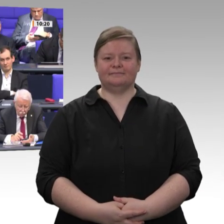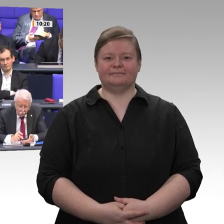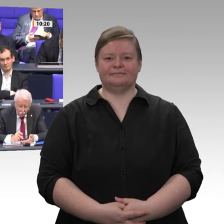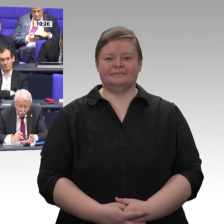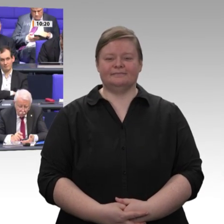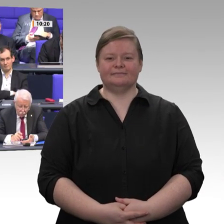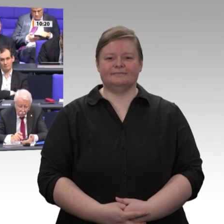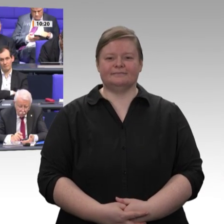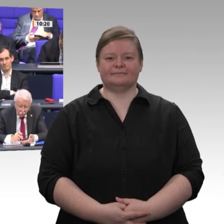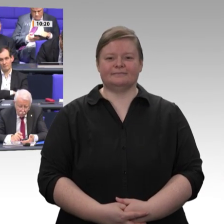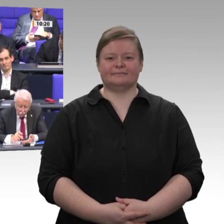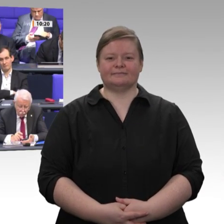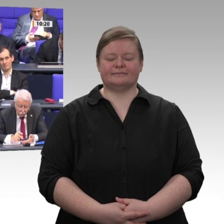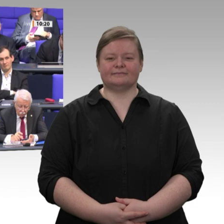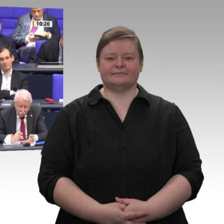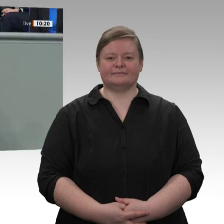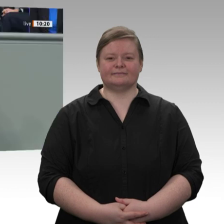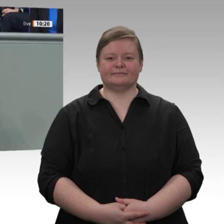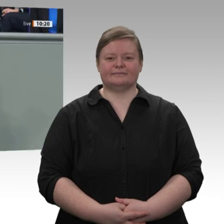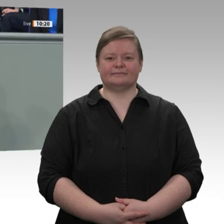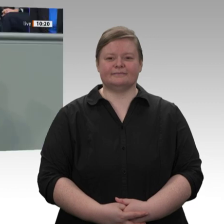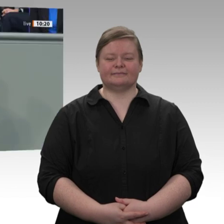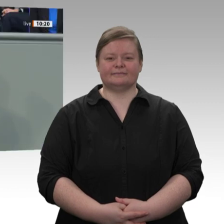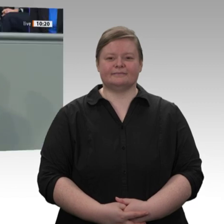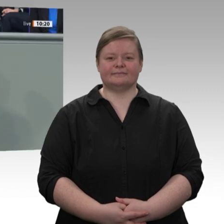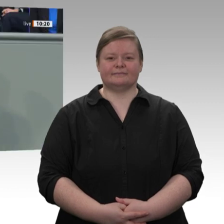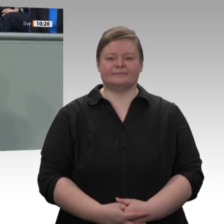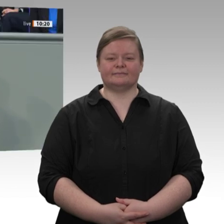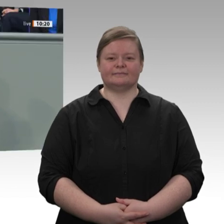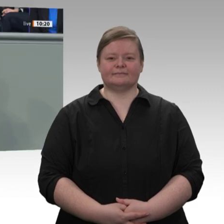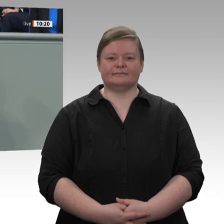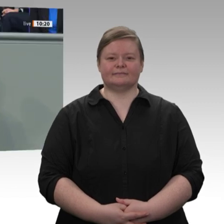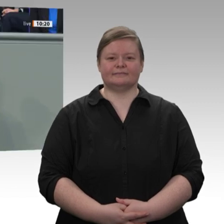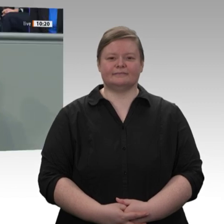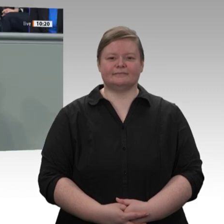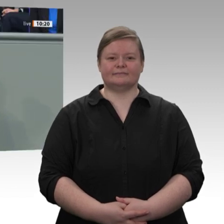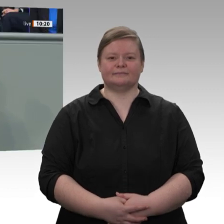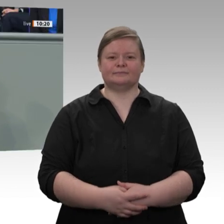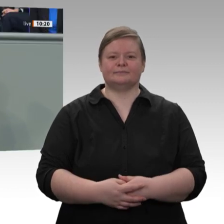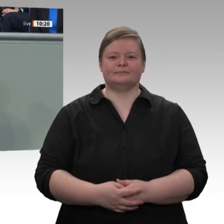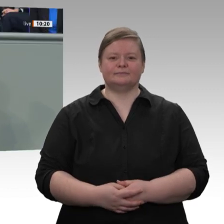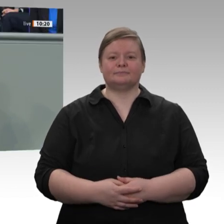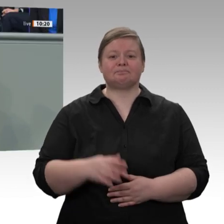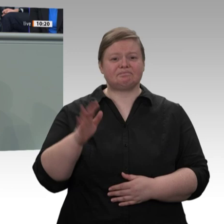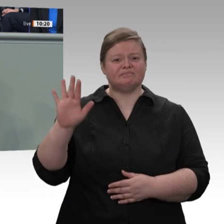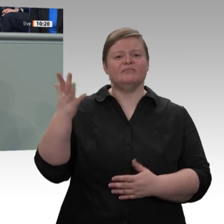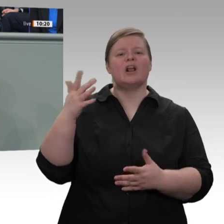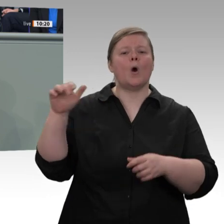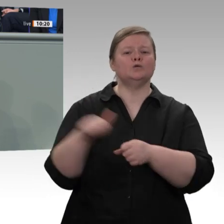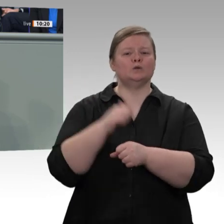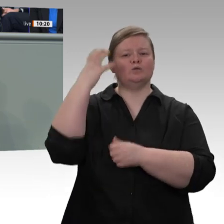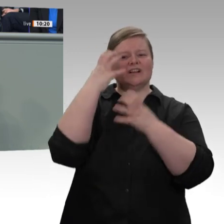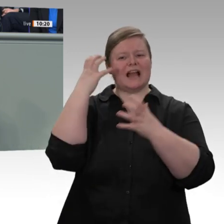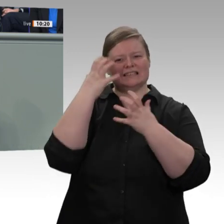Geisteskrank sind irgendwo diese Täter doch alle. Und wenn man dieser Logik folgen wollte, dass jemand, der